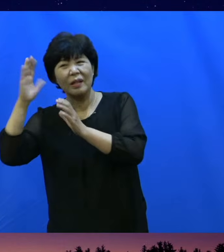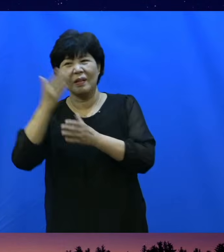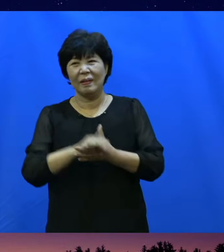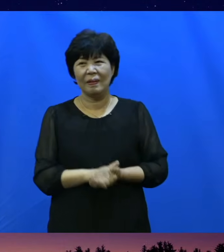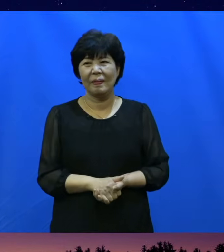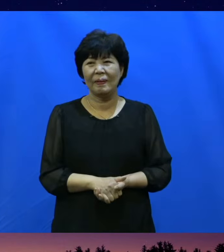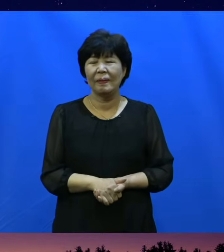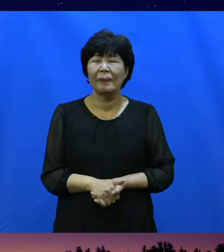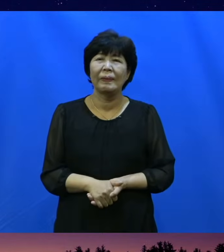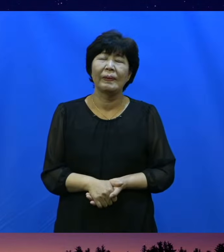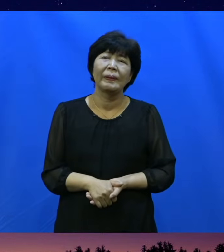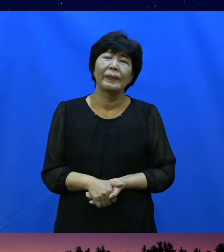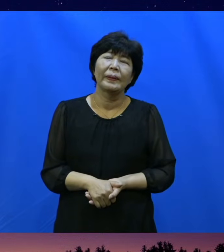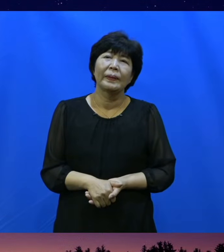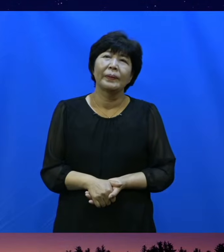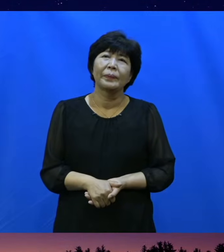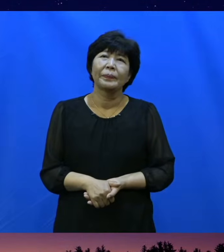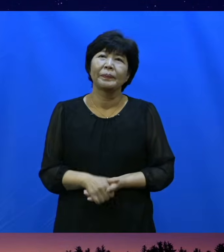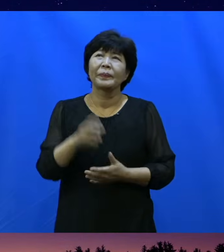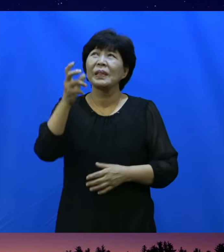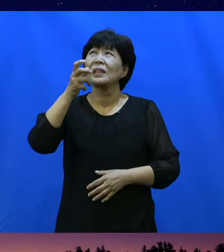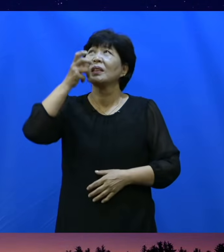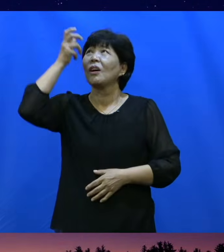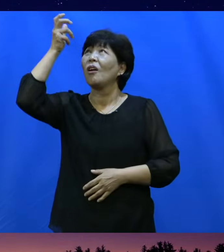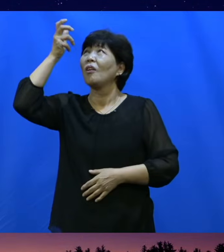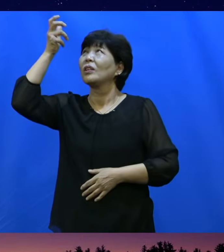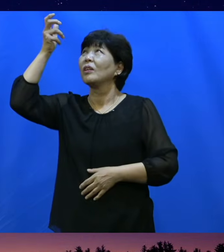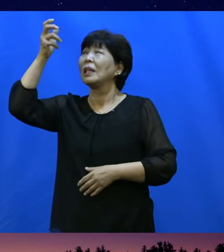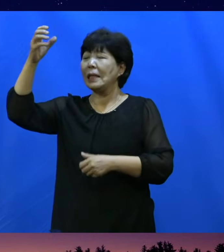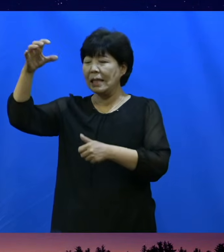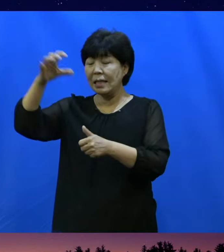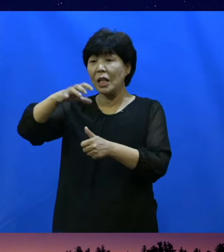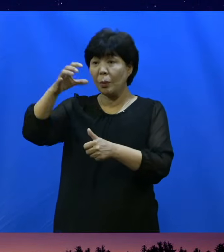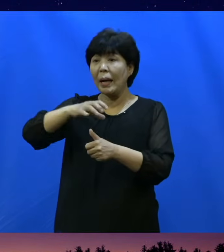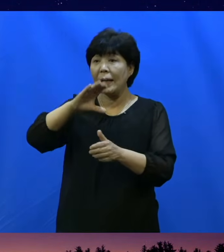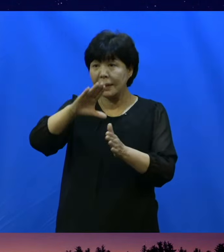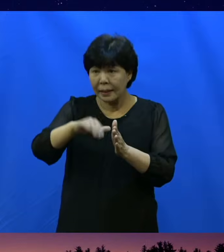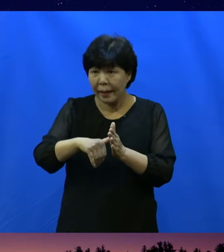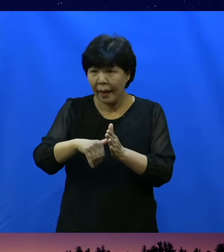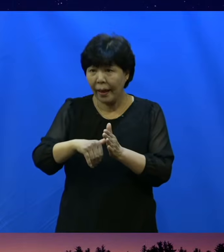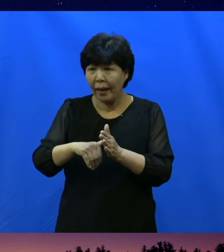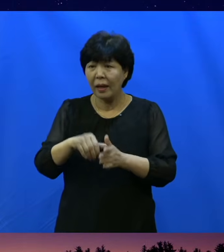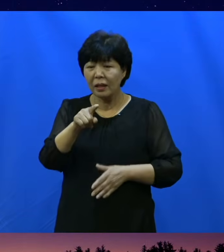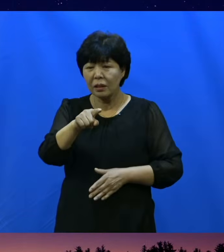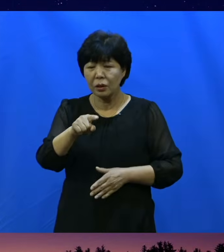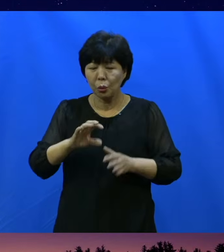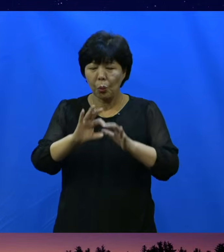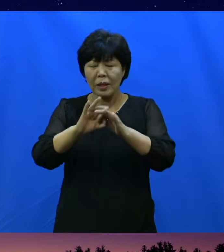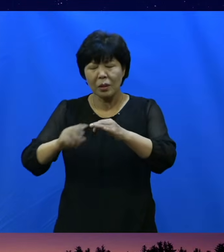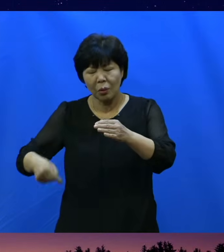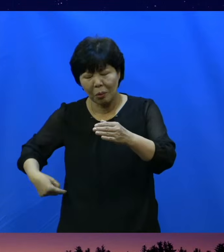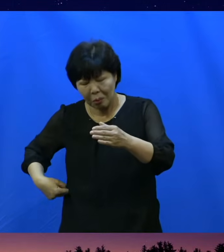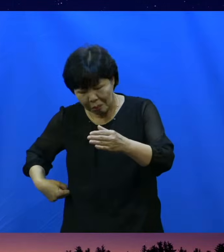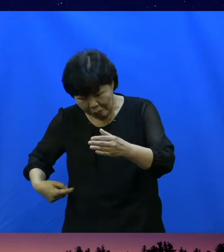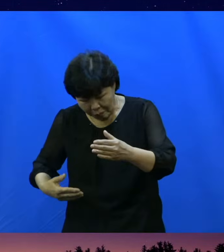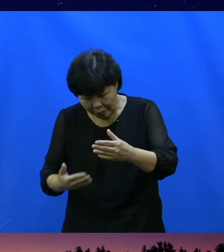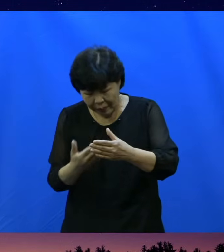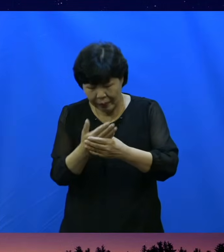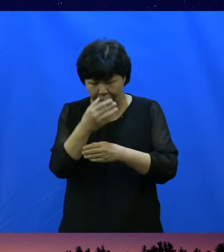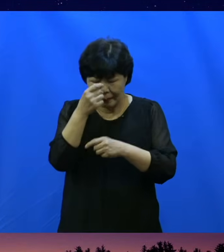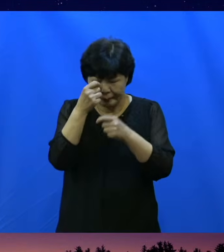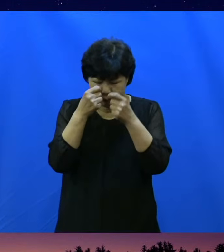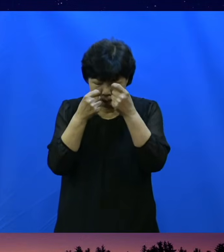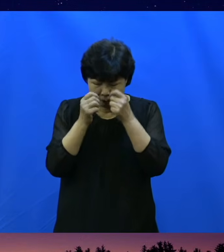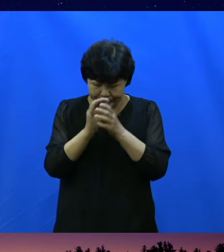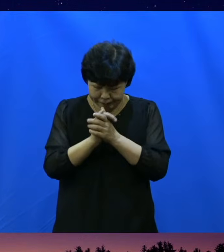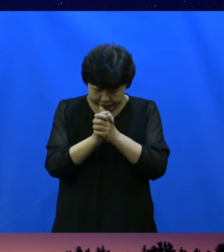것입니다. 그러나 성령의 책망은 달라요. 생명으로 이끄는 회개를 가져오게 하는 겁니다.